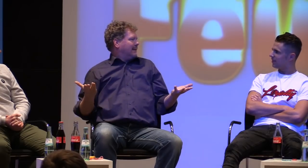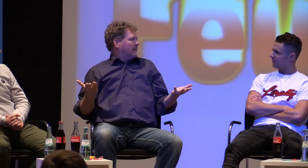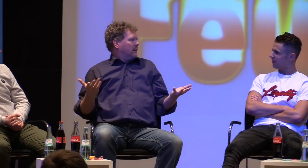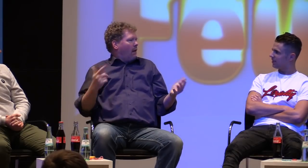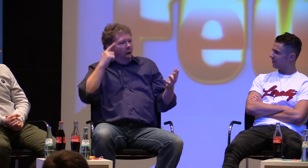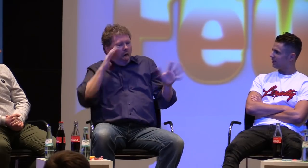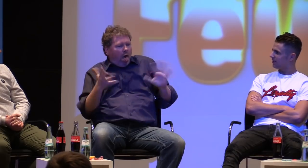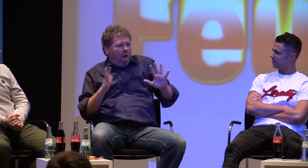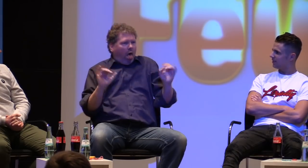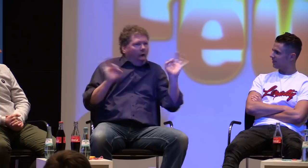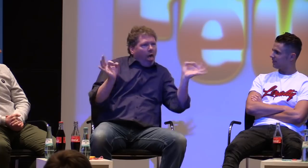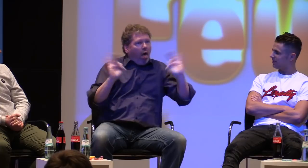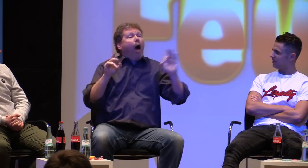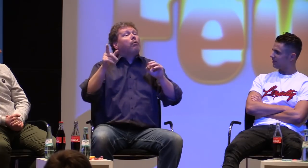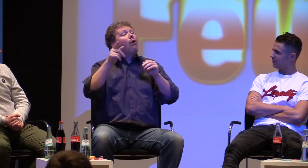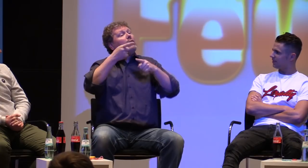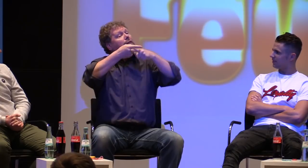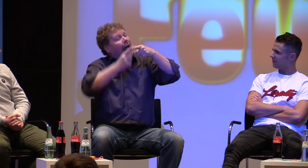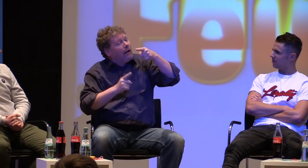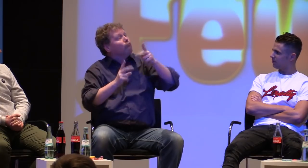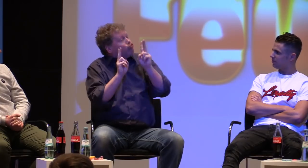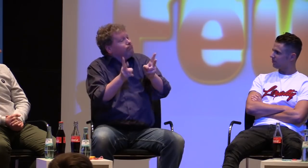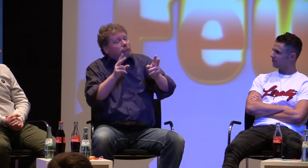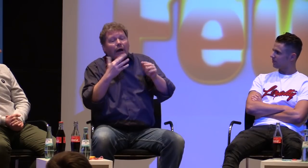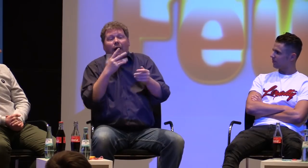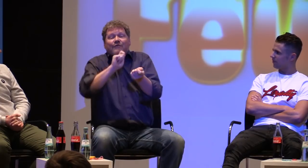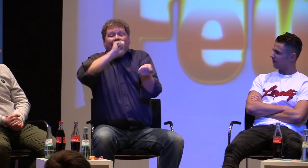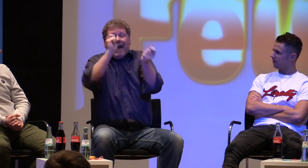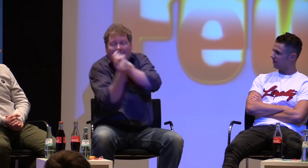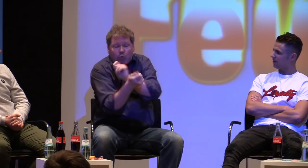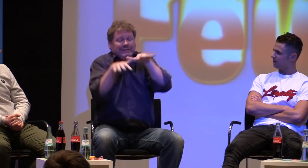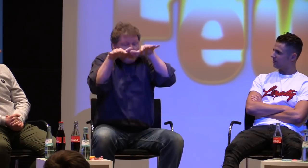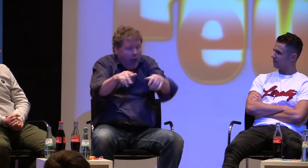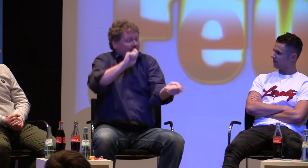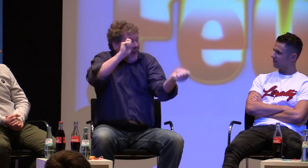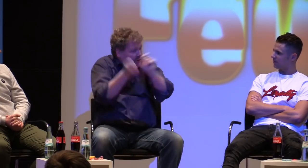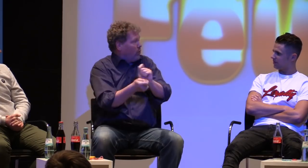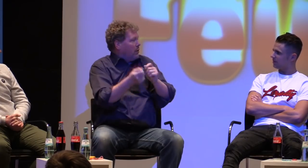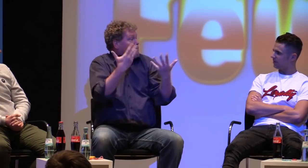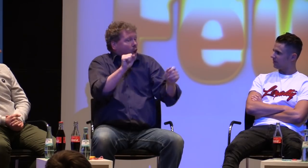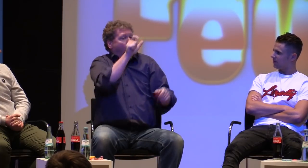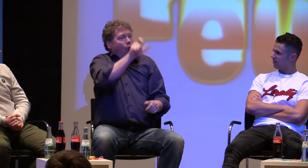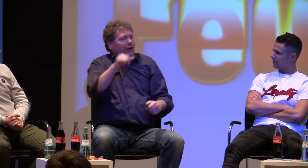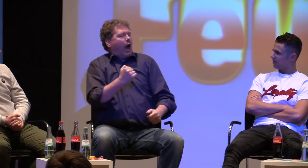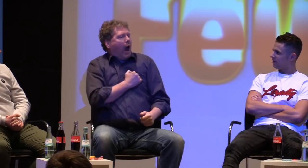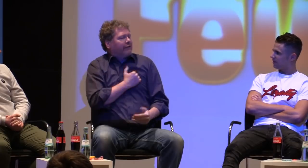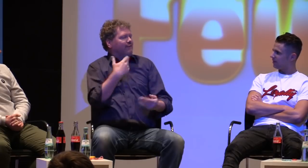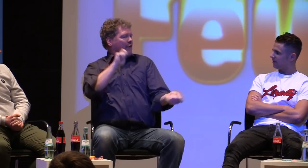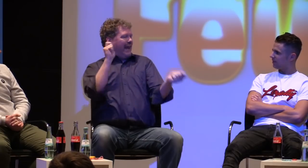Ich denke, man sollte da das Ganze, man sollte den Teufel nicht an die Wand malen und eine Veränderung ist da, eine Veränderung gibt